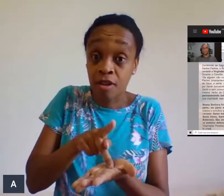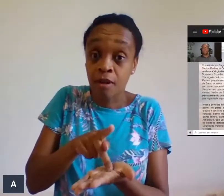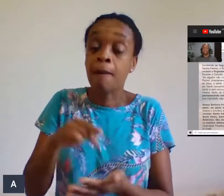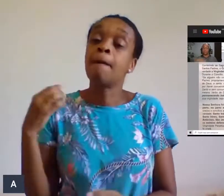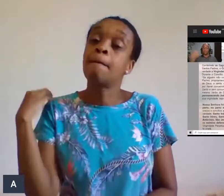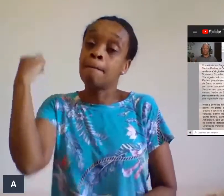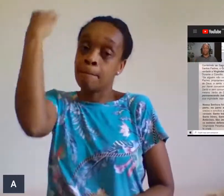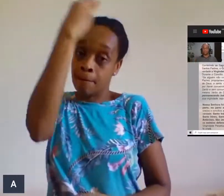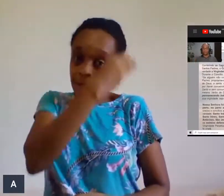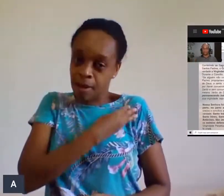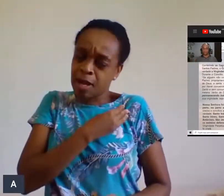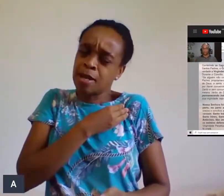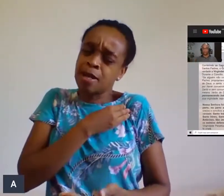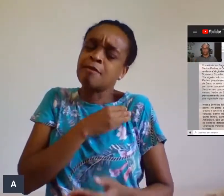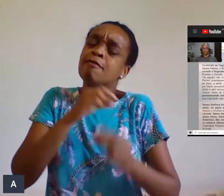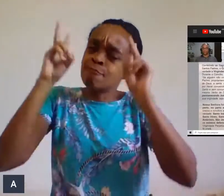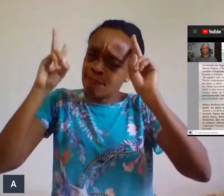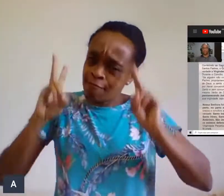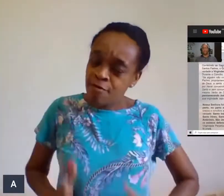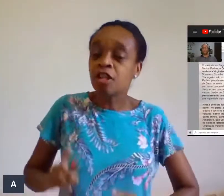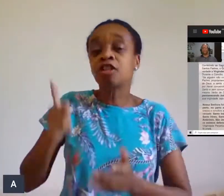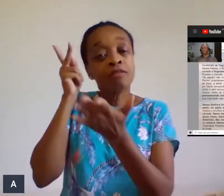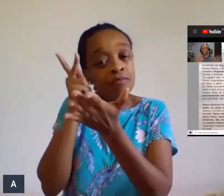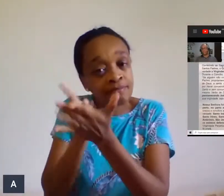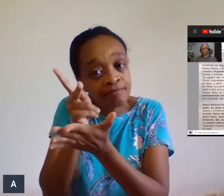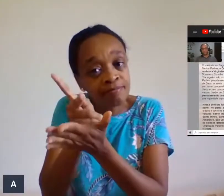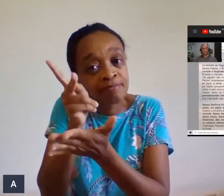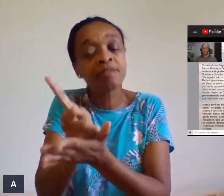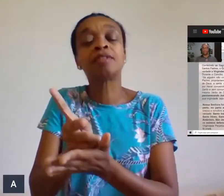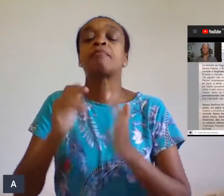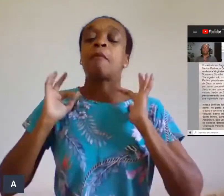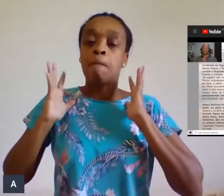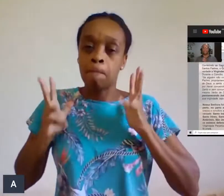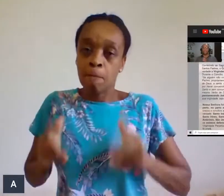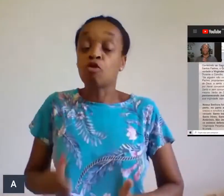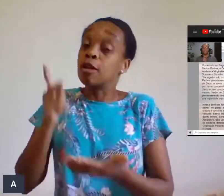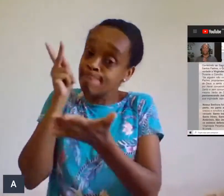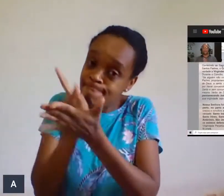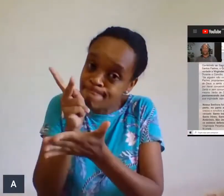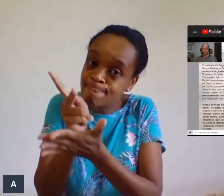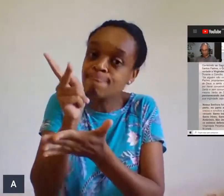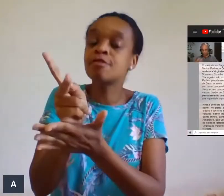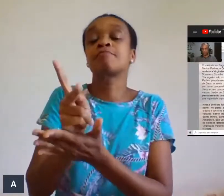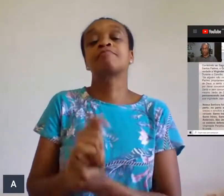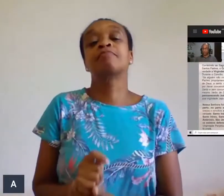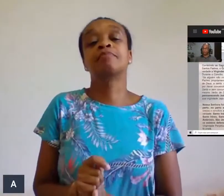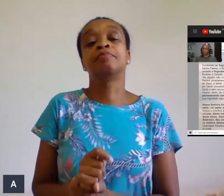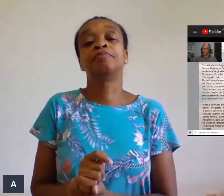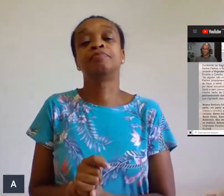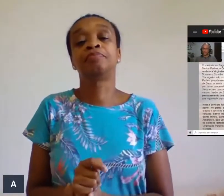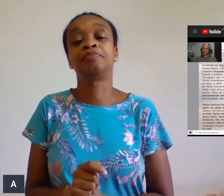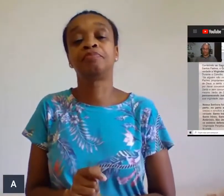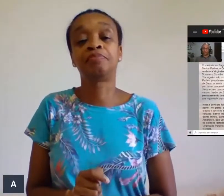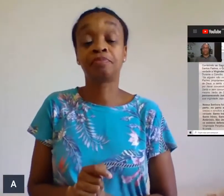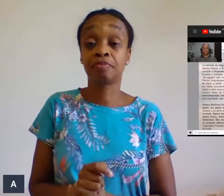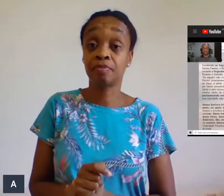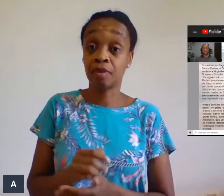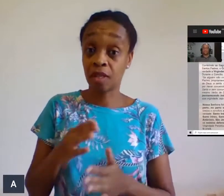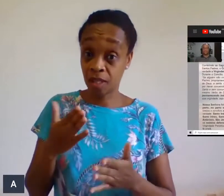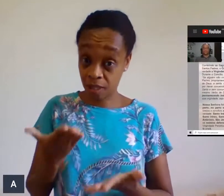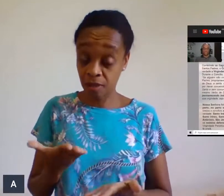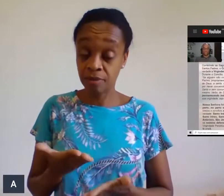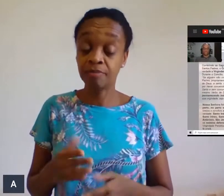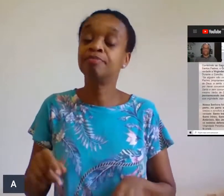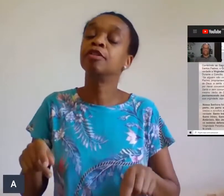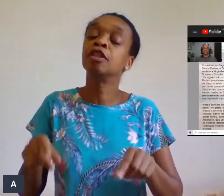tá? E depois do parto. Os diversos credos e concílios antigos voltaram a afirmar